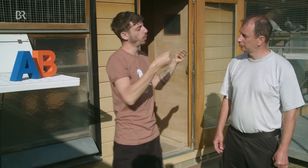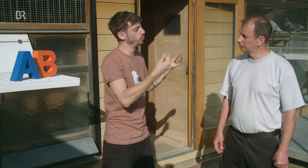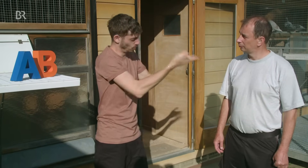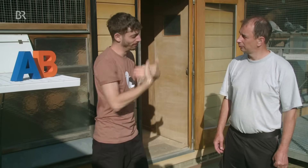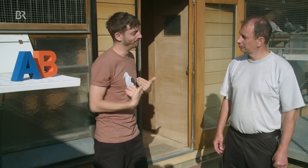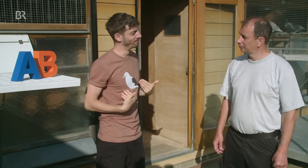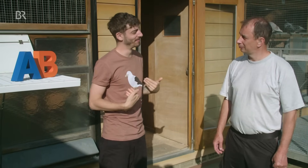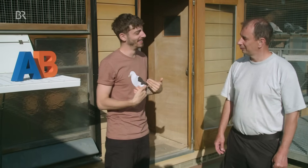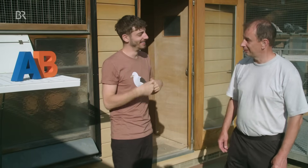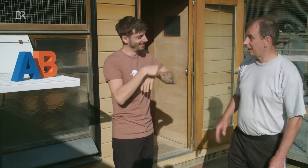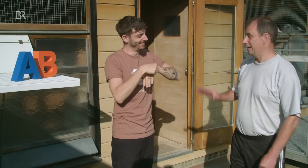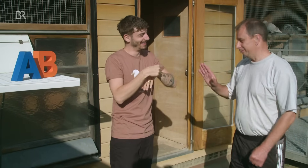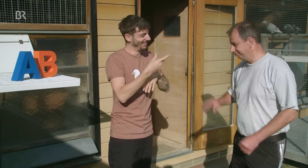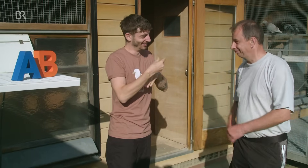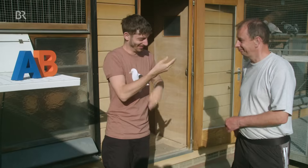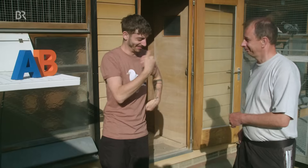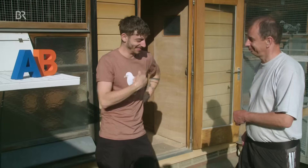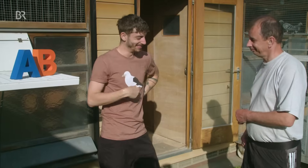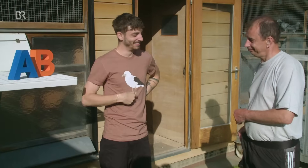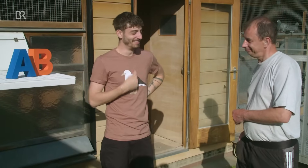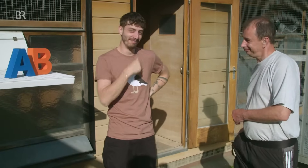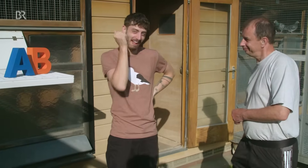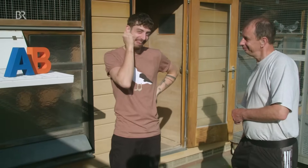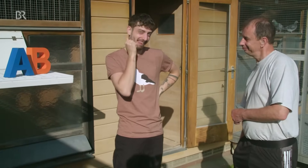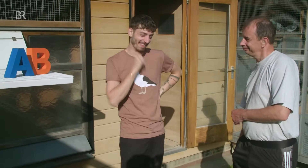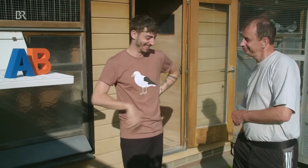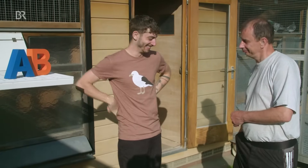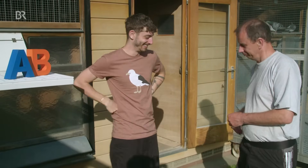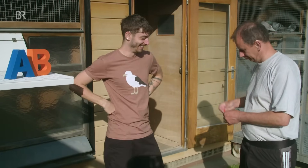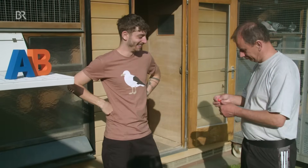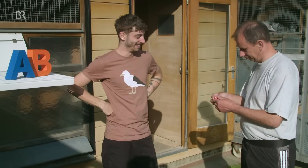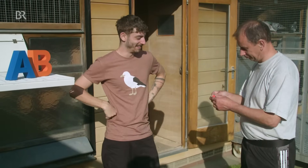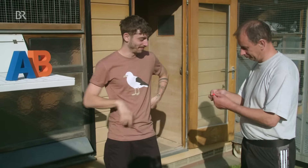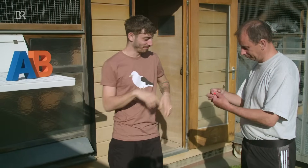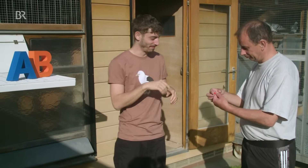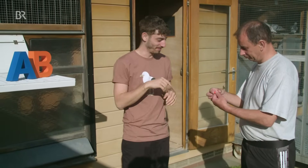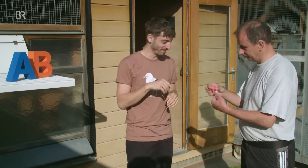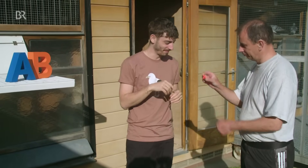Gibst du mir die Lösung, diesen Behälter für den Fuß? Na, jetzt bin ich gespannt.